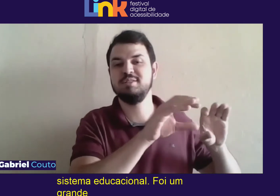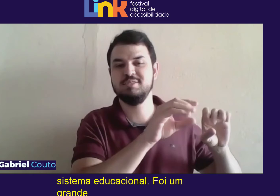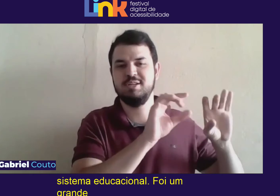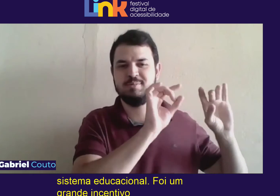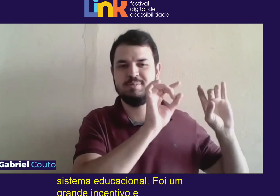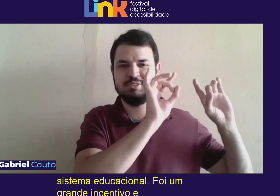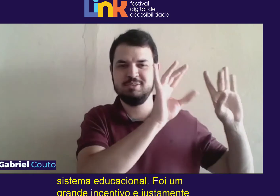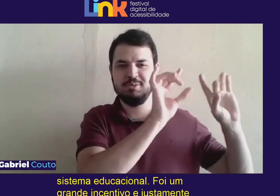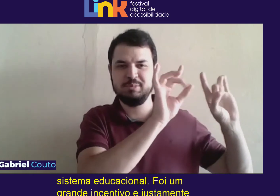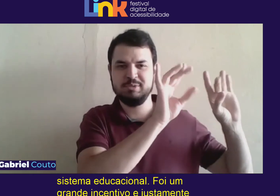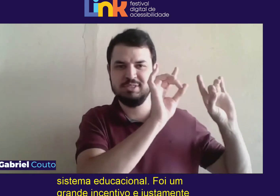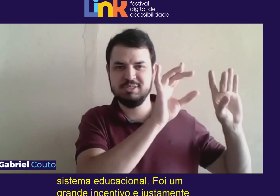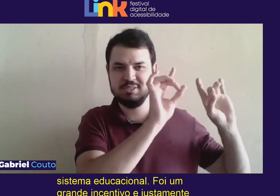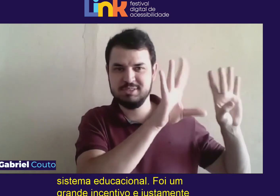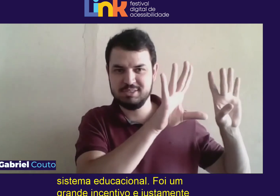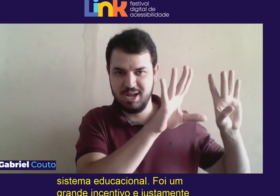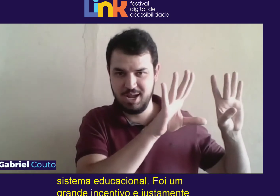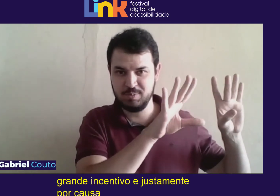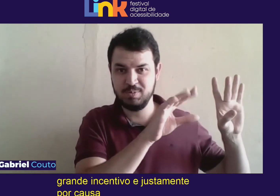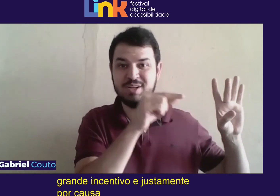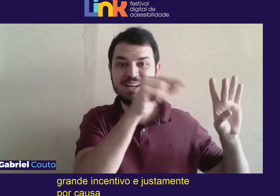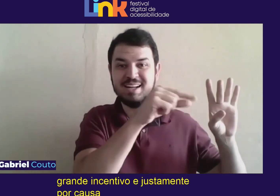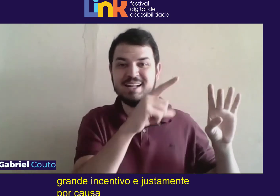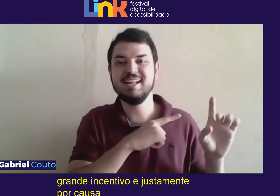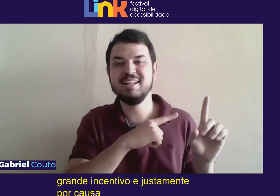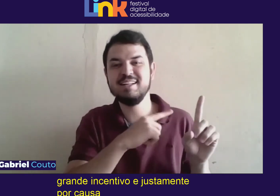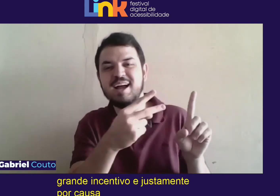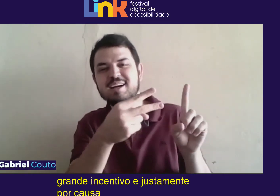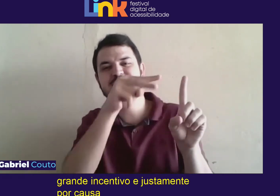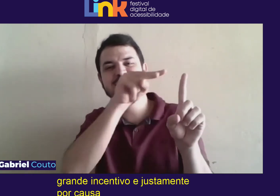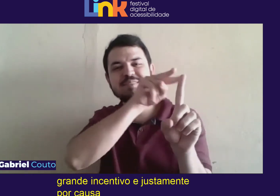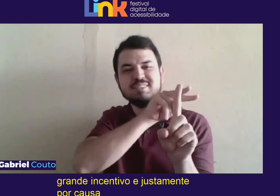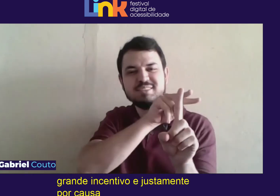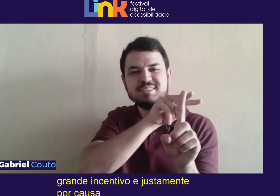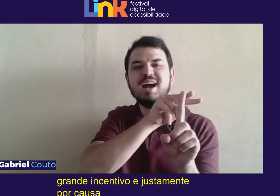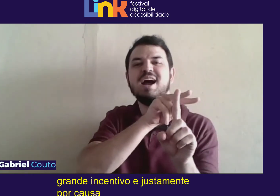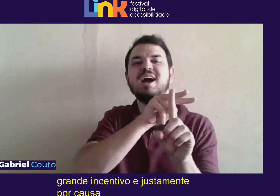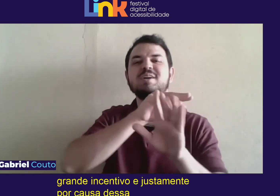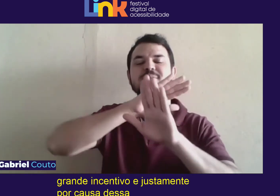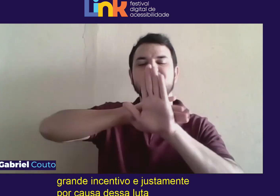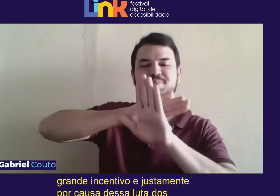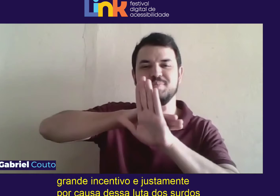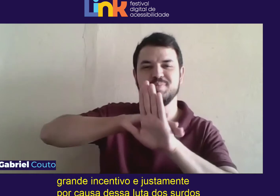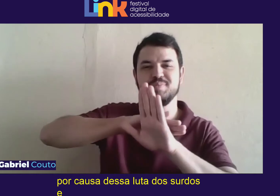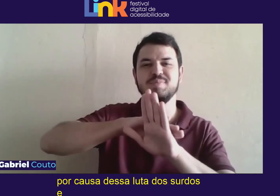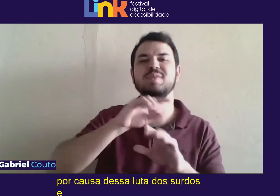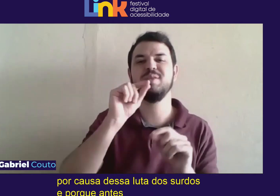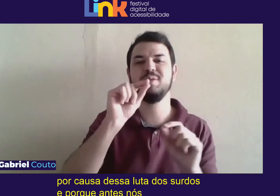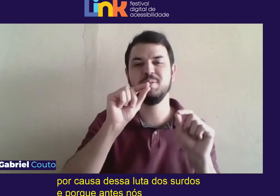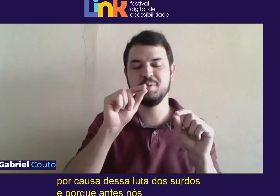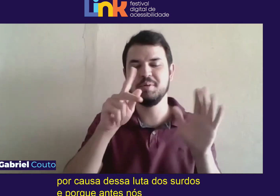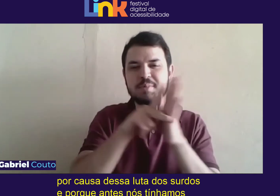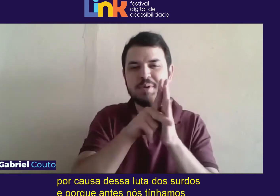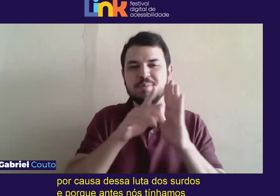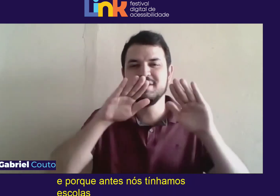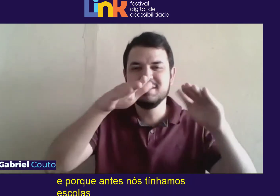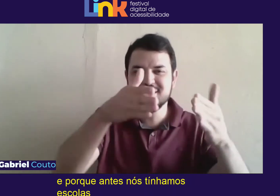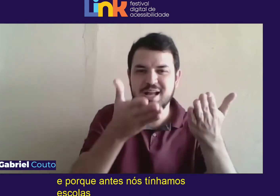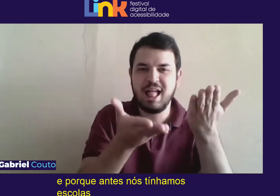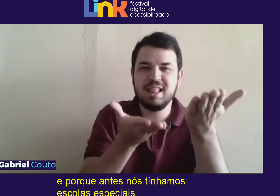por causa dessa luta dos surdos e porque antes nós tínhamos escolas especiais, né, que tinham uma